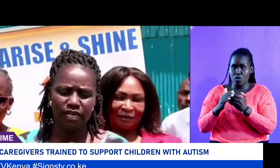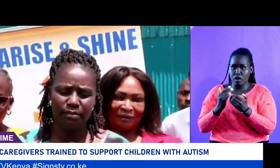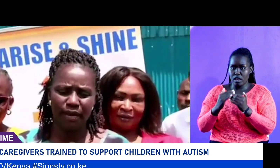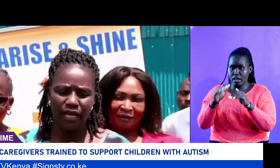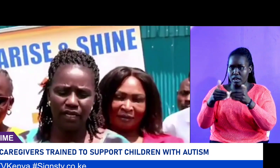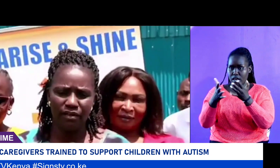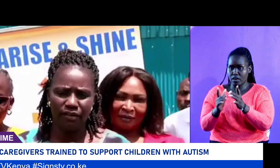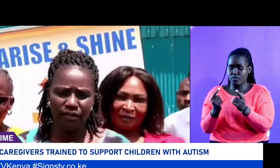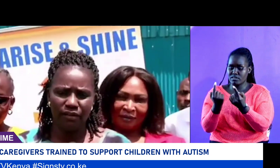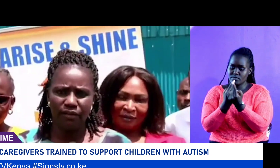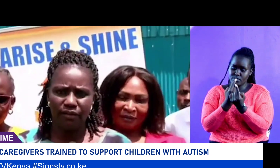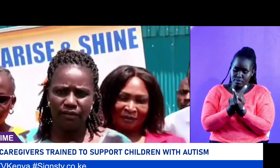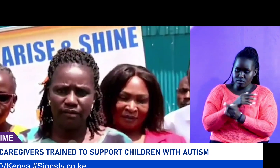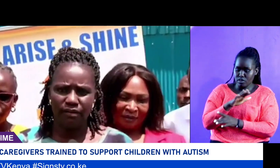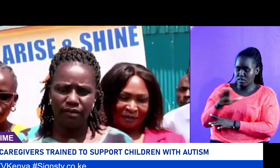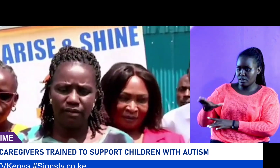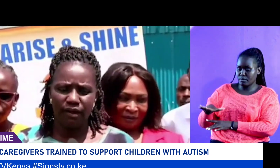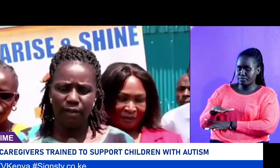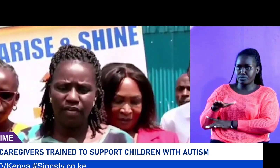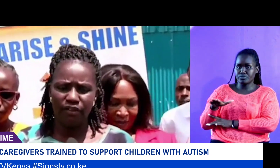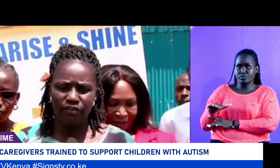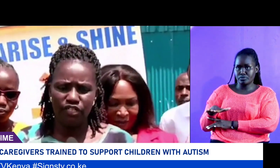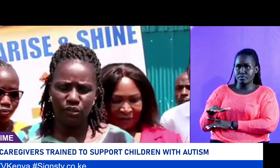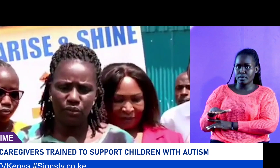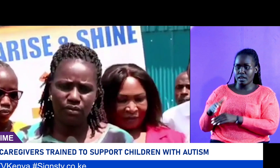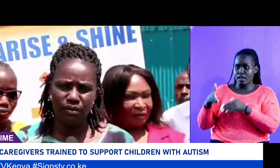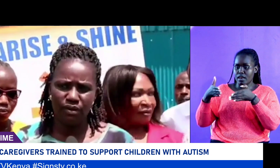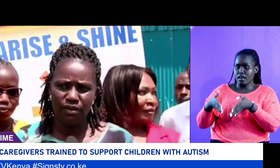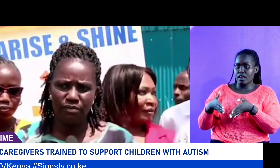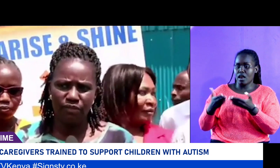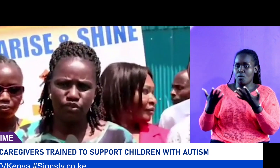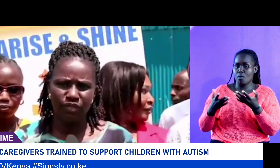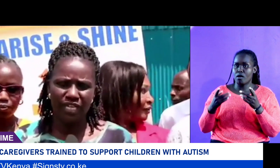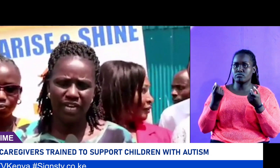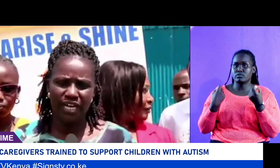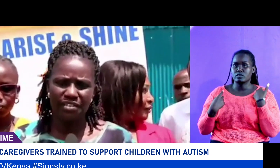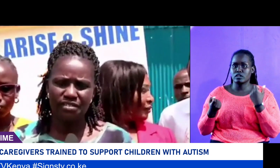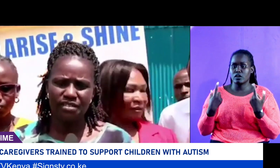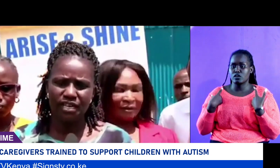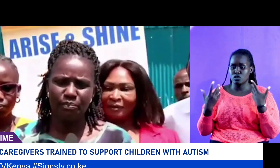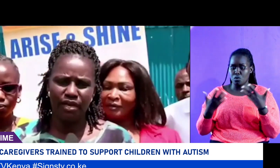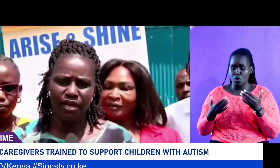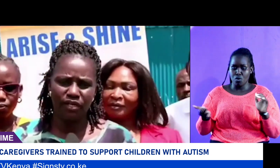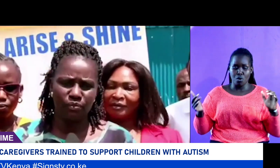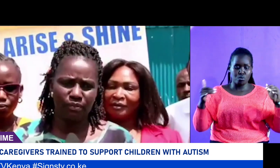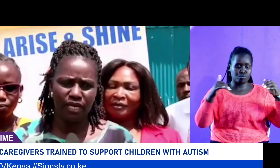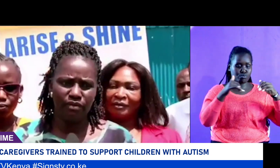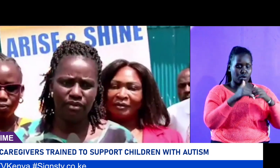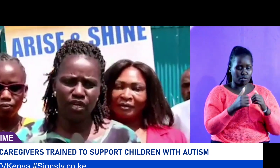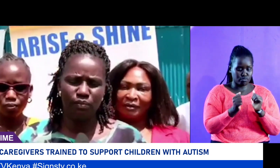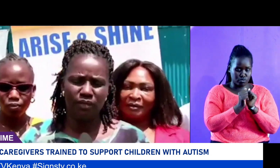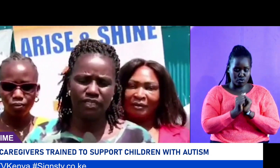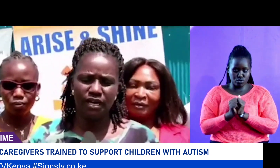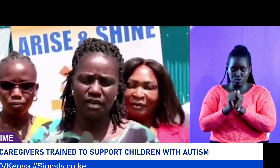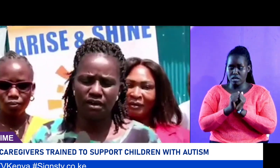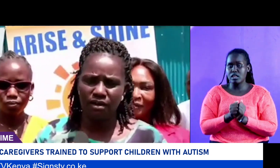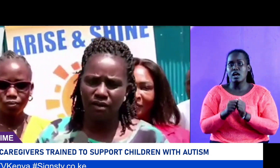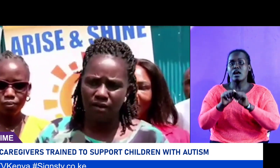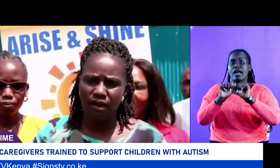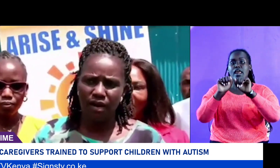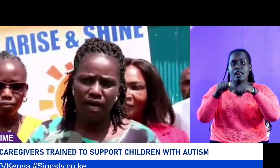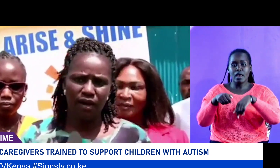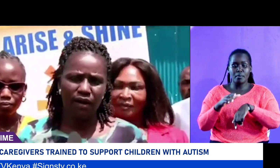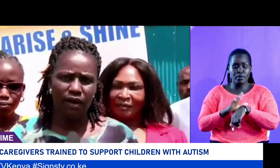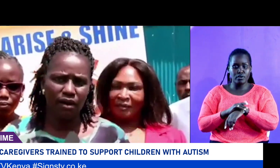sehemu mbalimbali hapa Kericho, wamejumuika nasi na pia tumeweza kupata